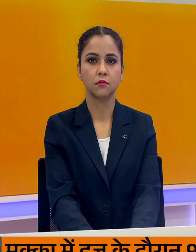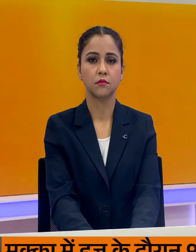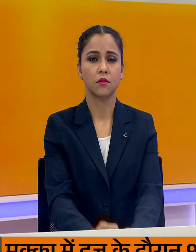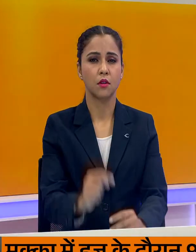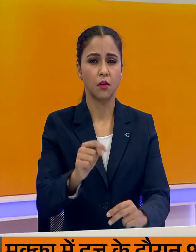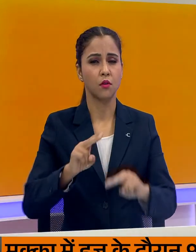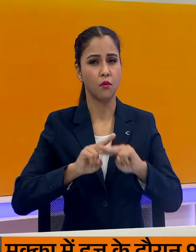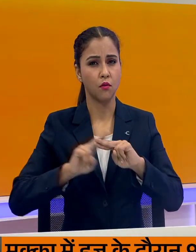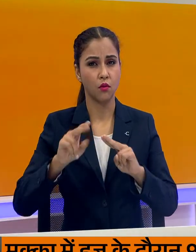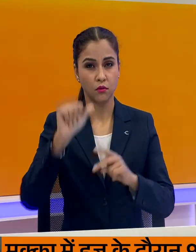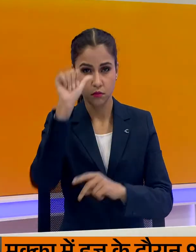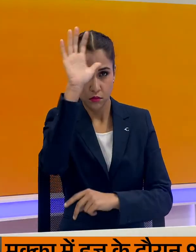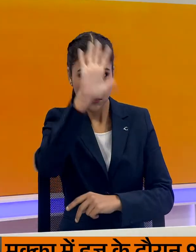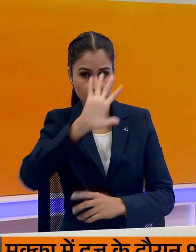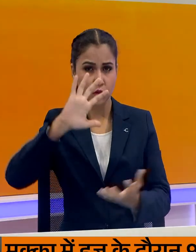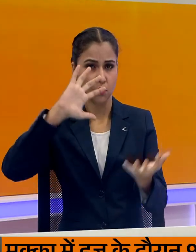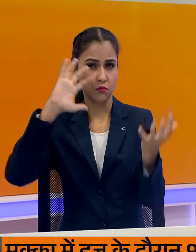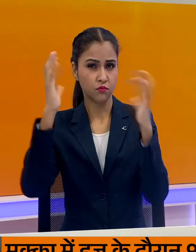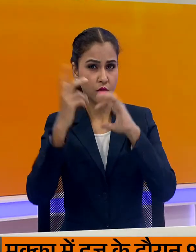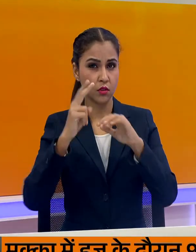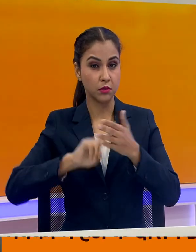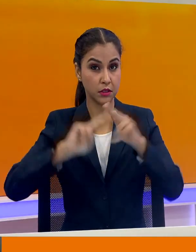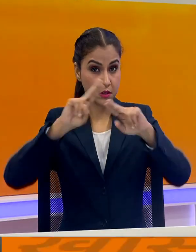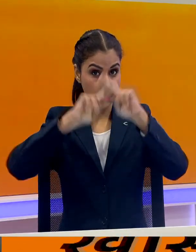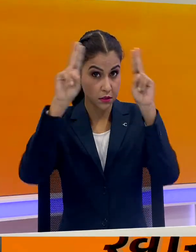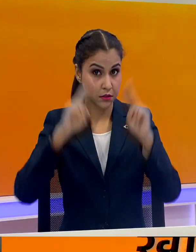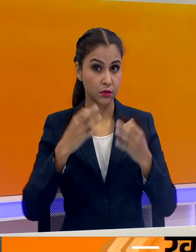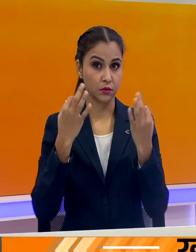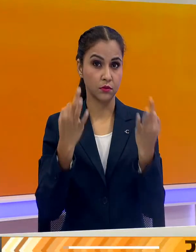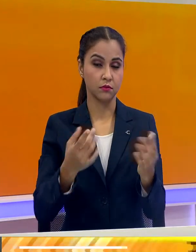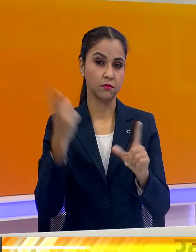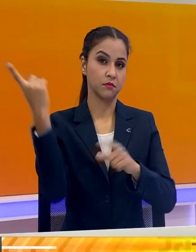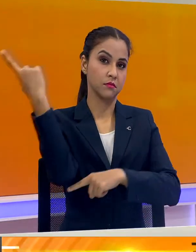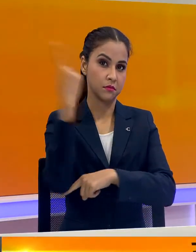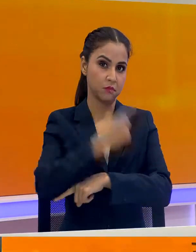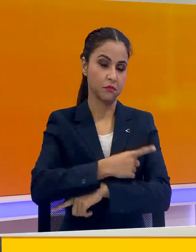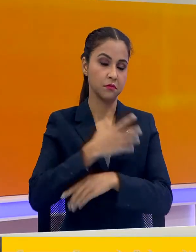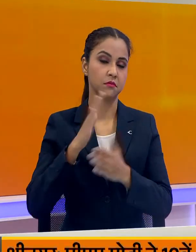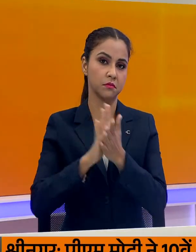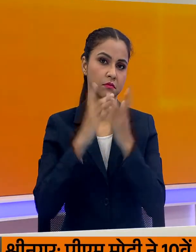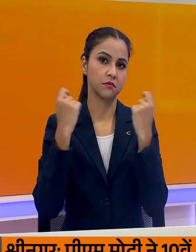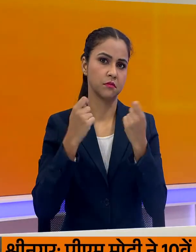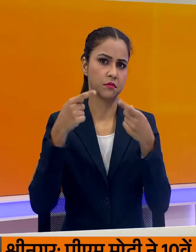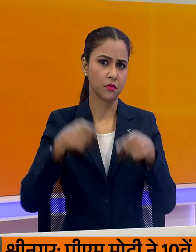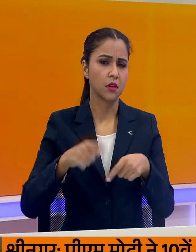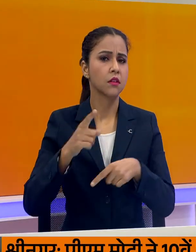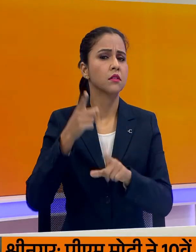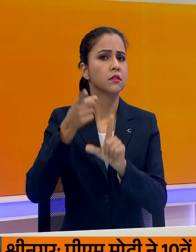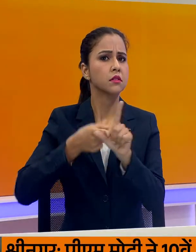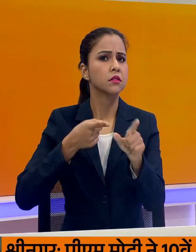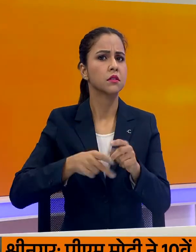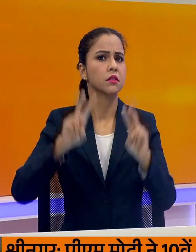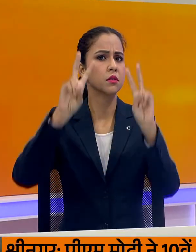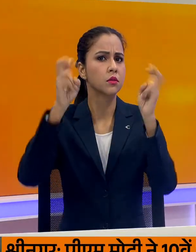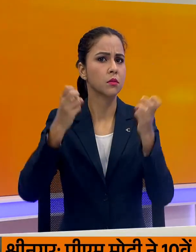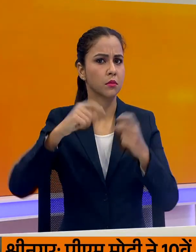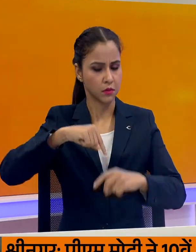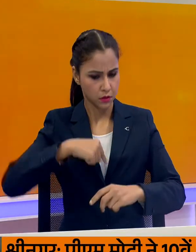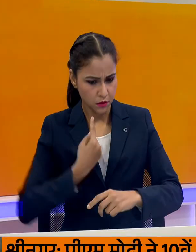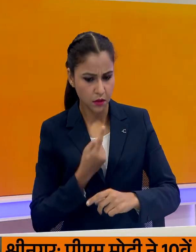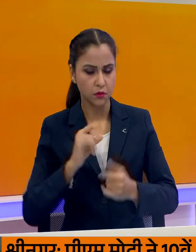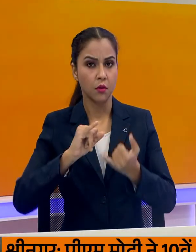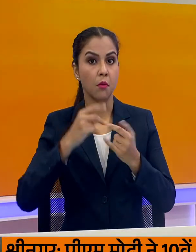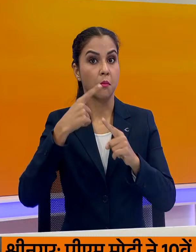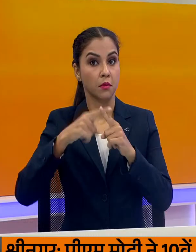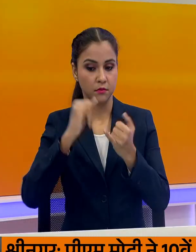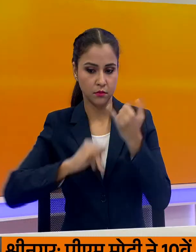आज पूरे देश और दुनिया में अंतर्राष्ट्रीय योग दिवस मनाया जा रहा है। इस वर्ष योग दिवस की थीम है स्वयं और समाज